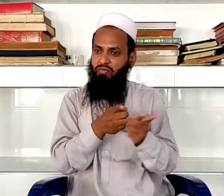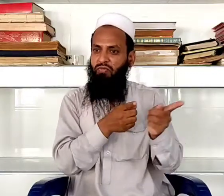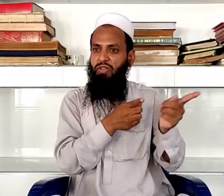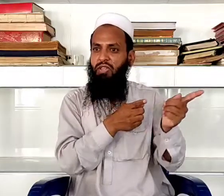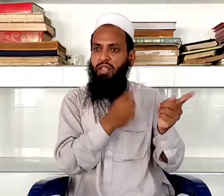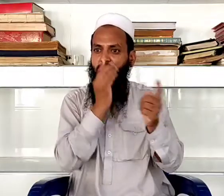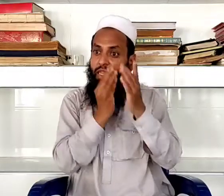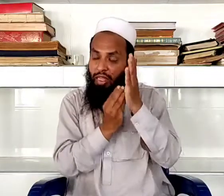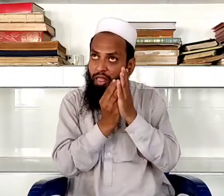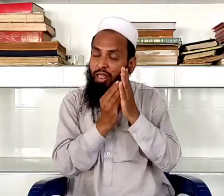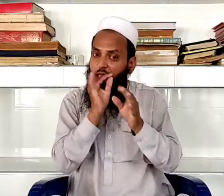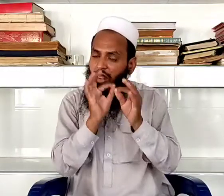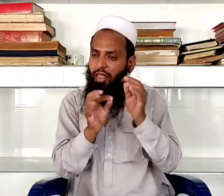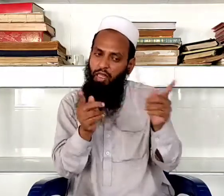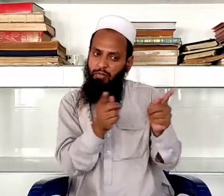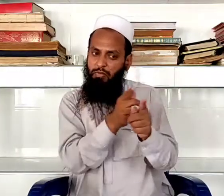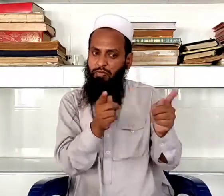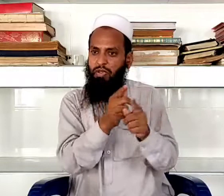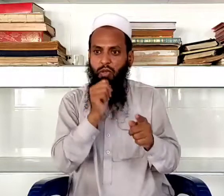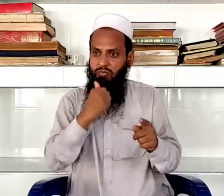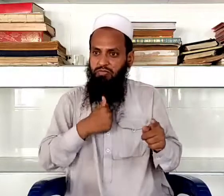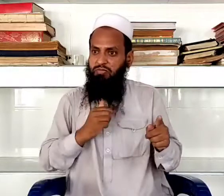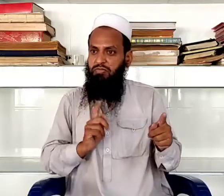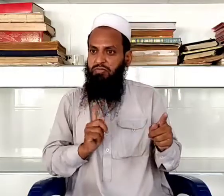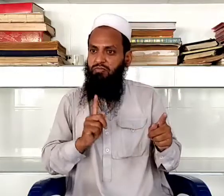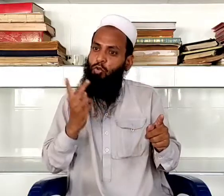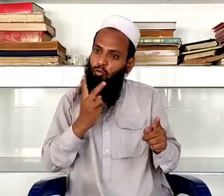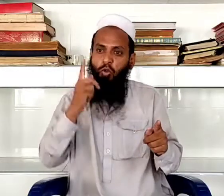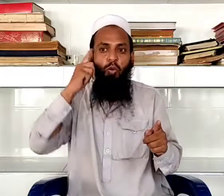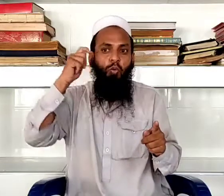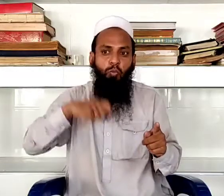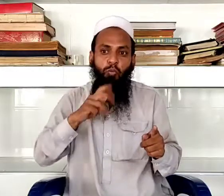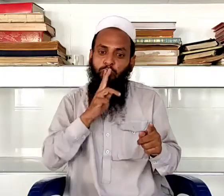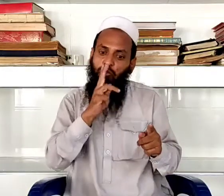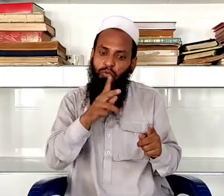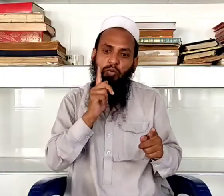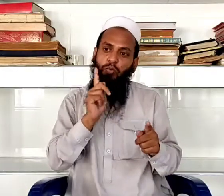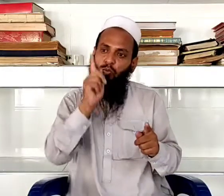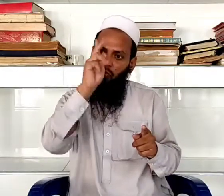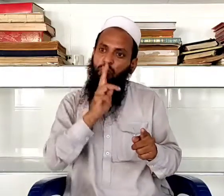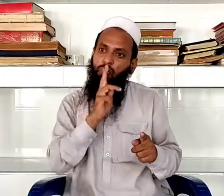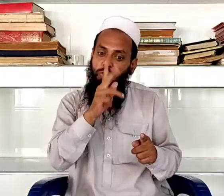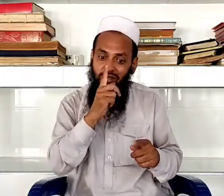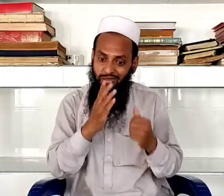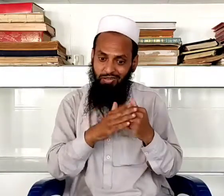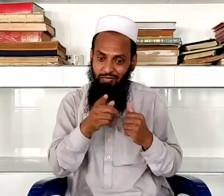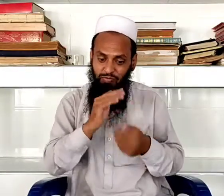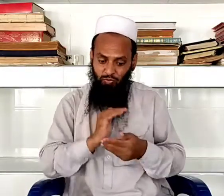है। इस वास्ते जनाबे अली मुर्तदा रजी अल्लाह तआला अन्हु नबी सल्लल्लाहु